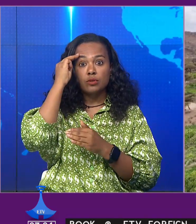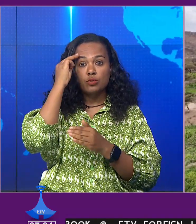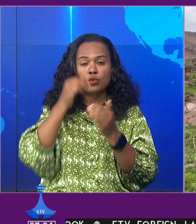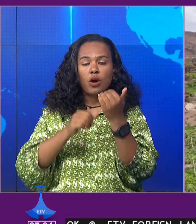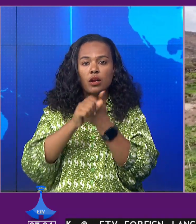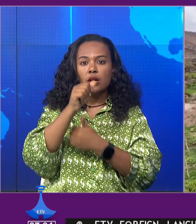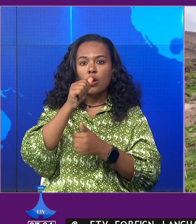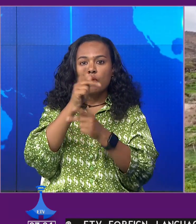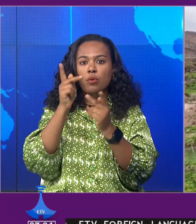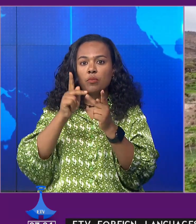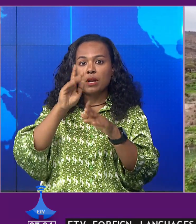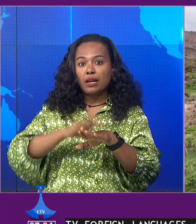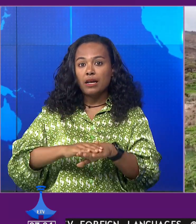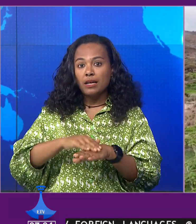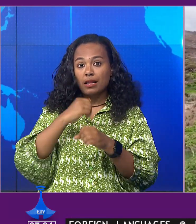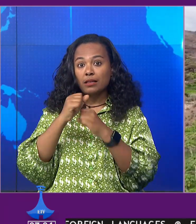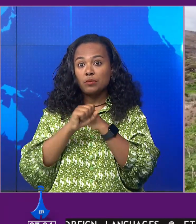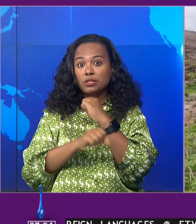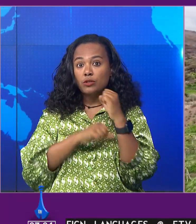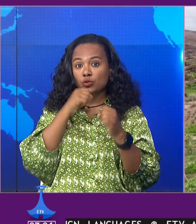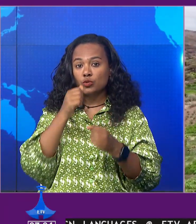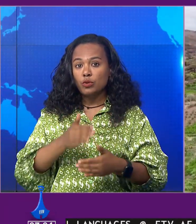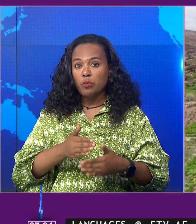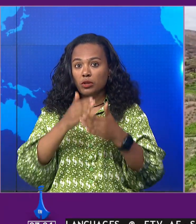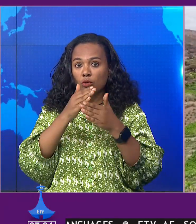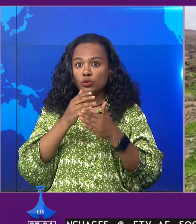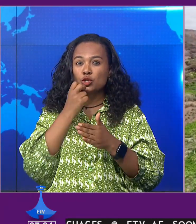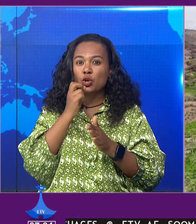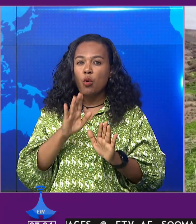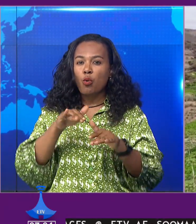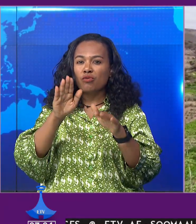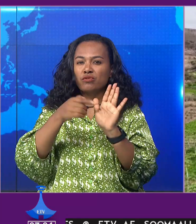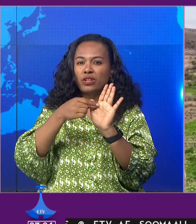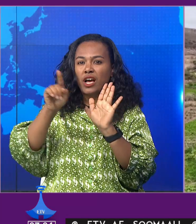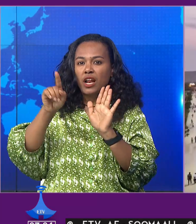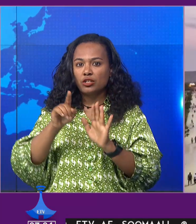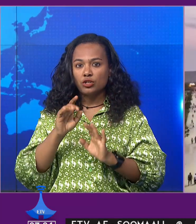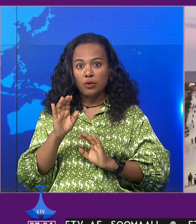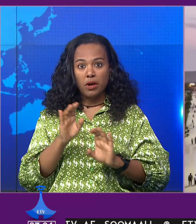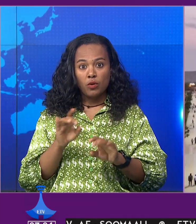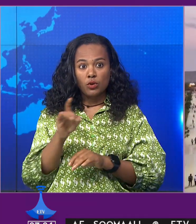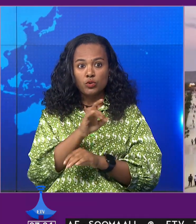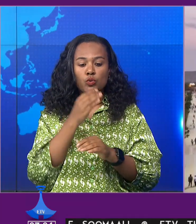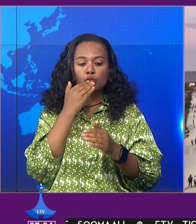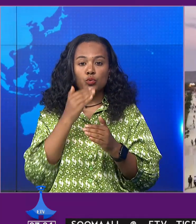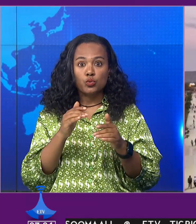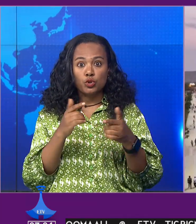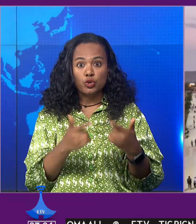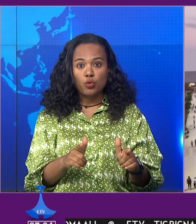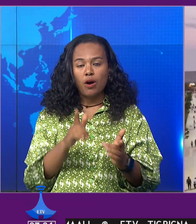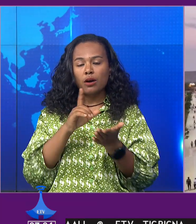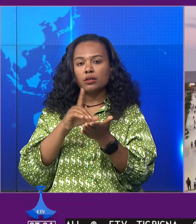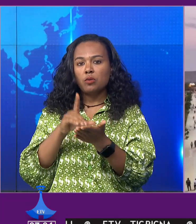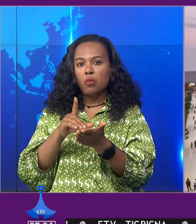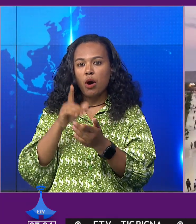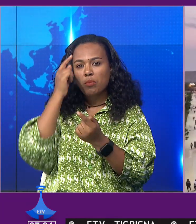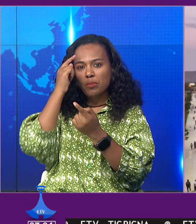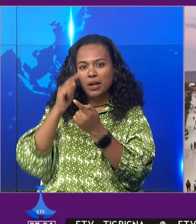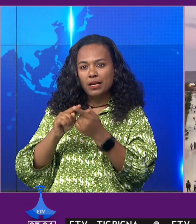አደጋው በፕላን ላይ ያልተመሰረቱ ግንባታዎች ለጎርፍ ተጋላጭ የሚያደርጓት ሲሆን ጥሩ እድሏ ደግሞ ከተማዋ